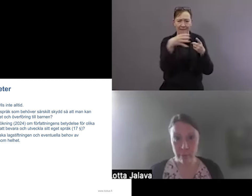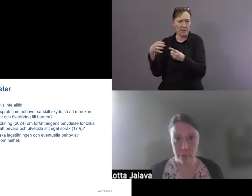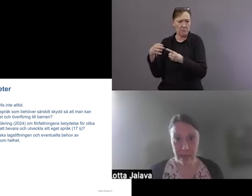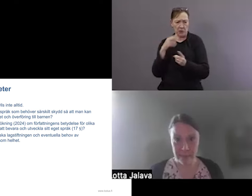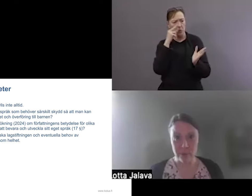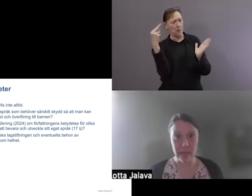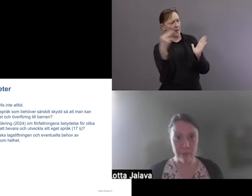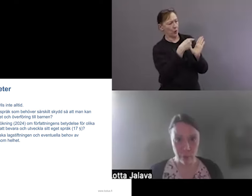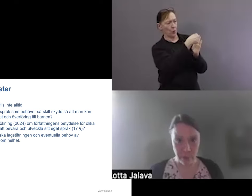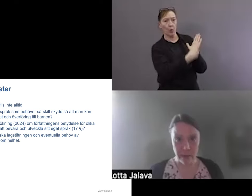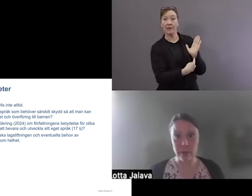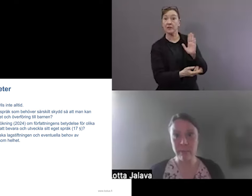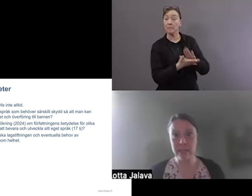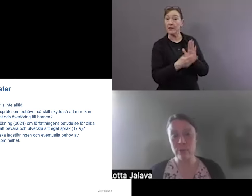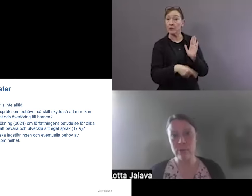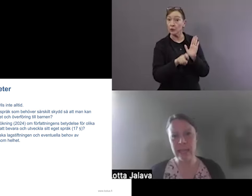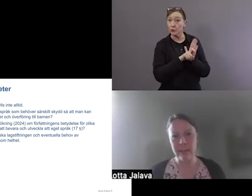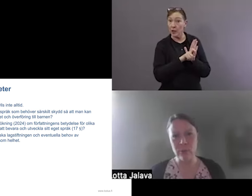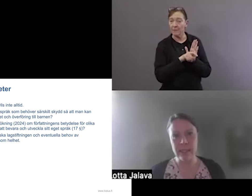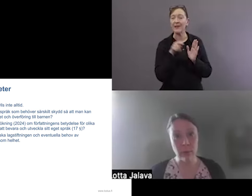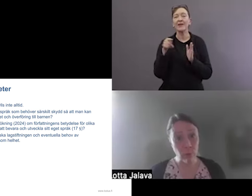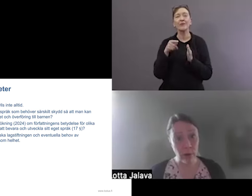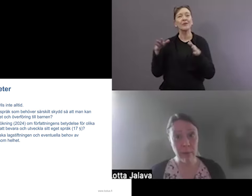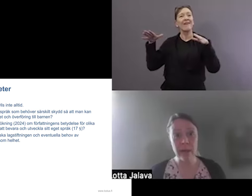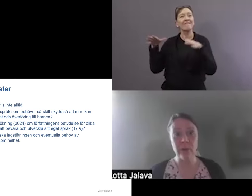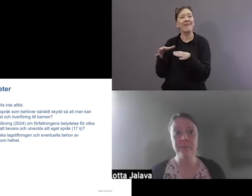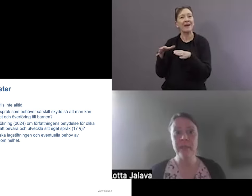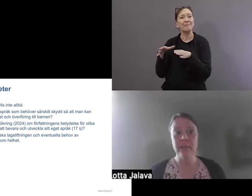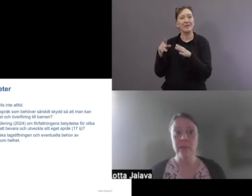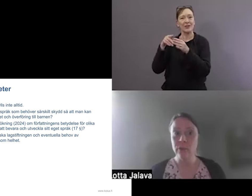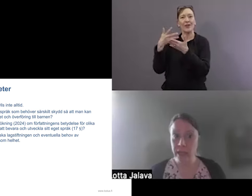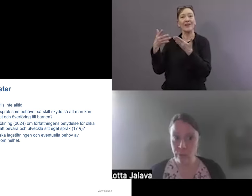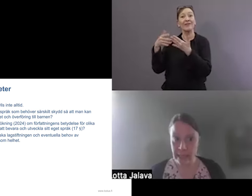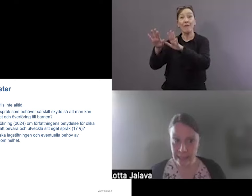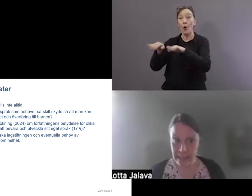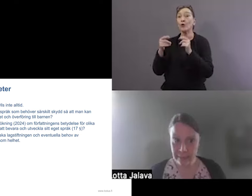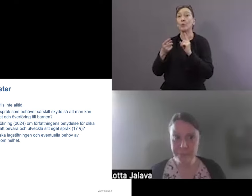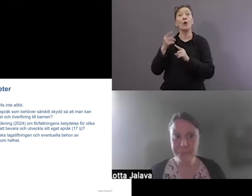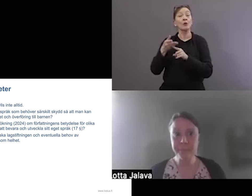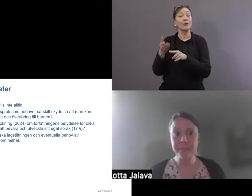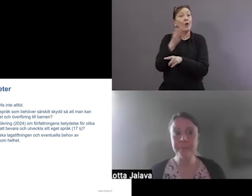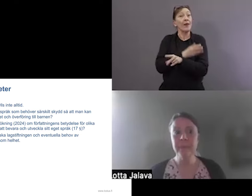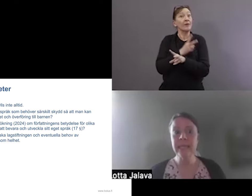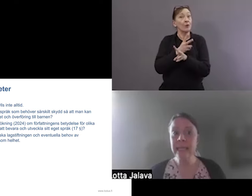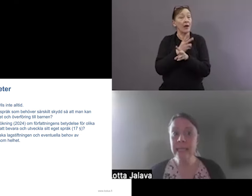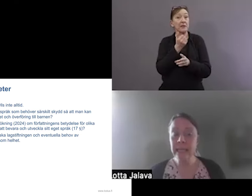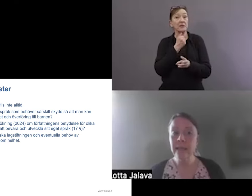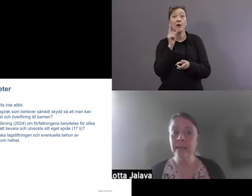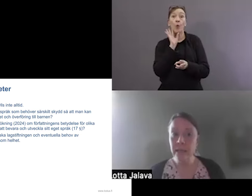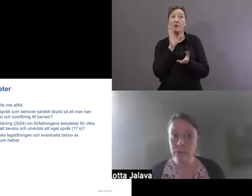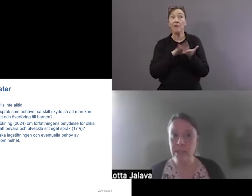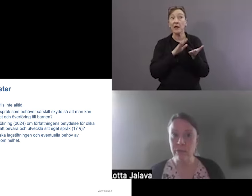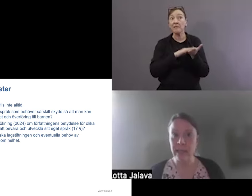tästä ollaan myös vähemmistökielifoorumin kautta päästy selvityksestä kuulemaan jo etukäteen.